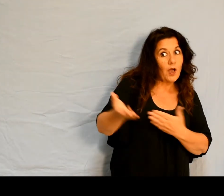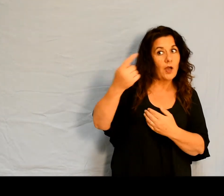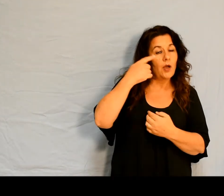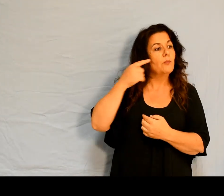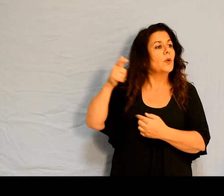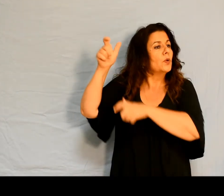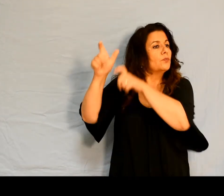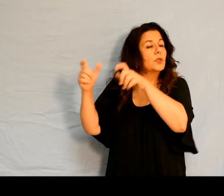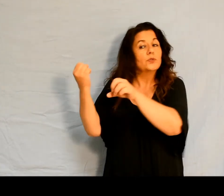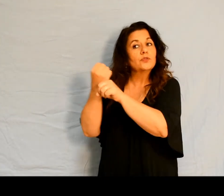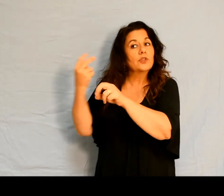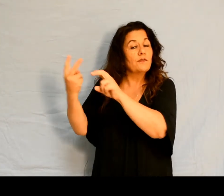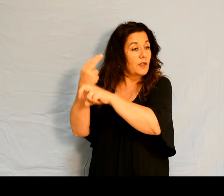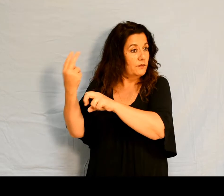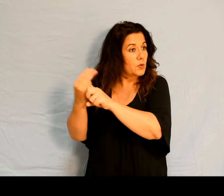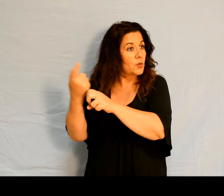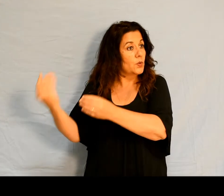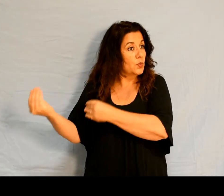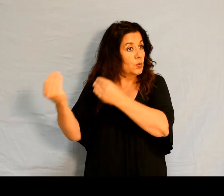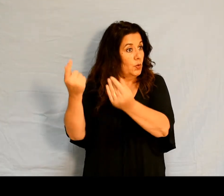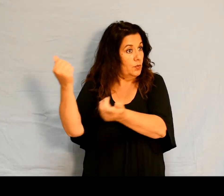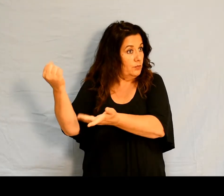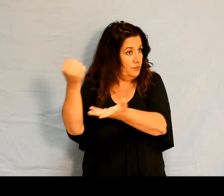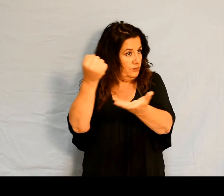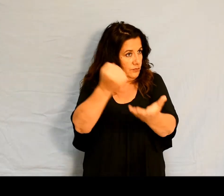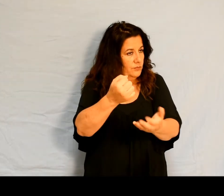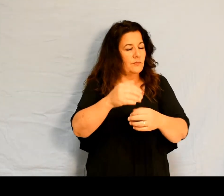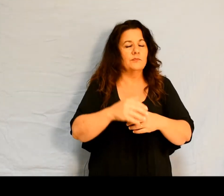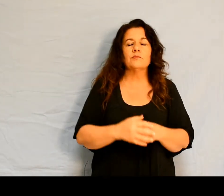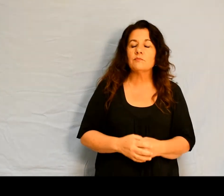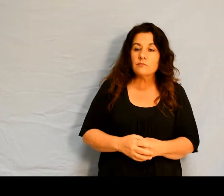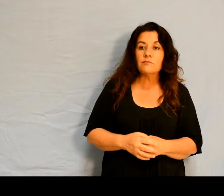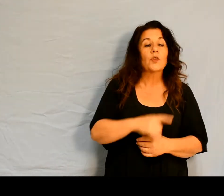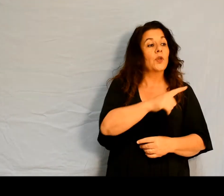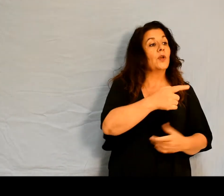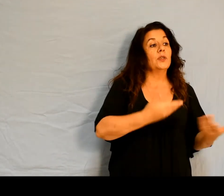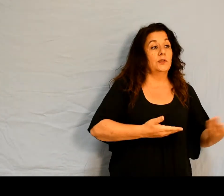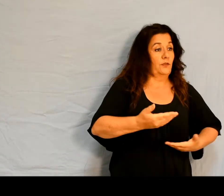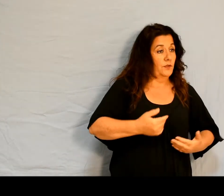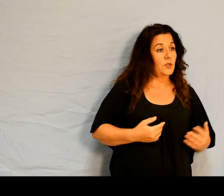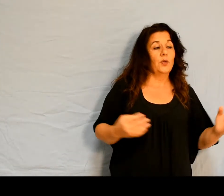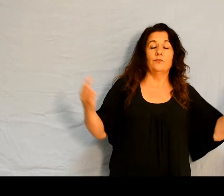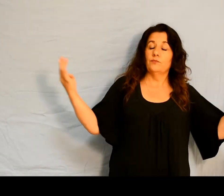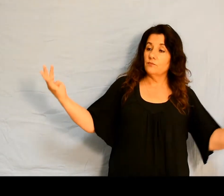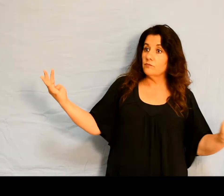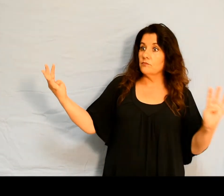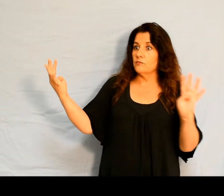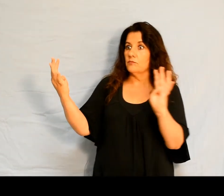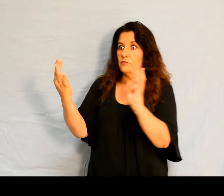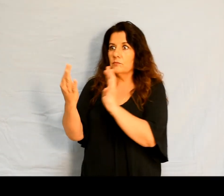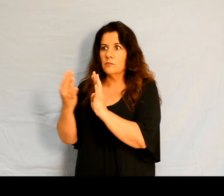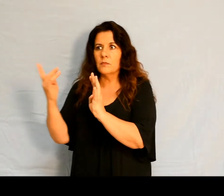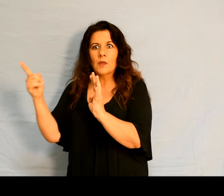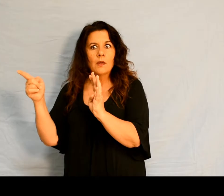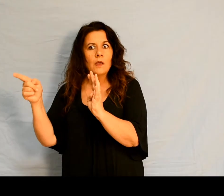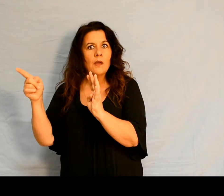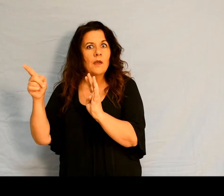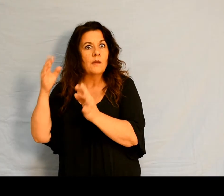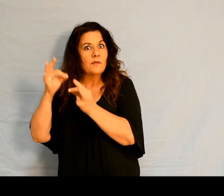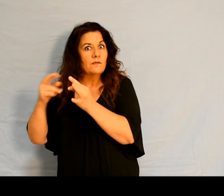Mais les vignerons se saisirent des serviteurs, frappèrent l'un, tuèrent l'autre,